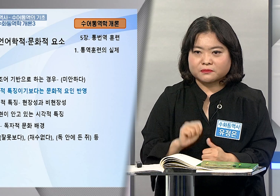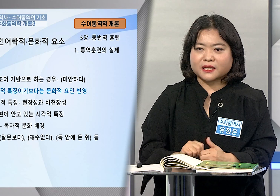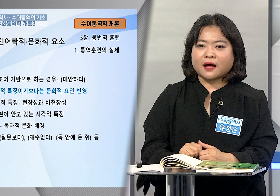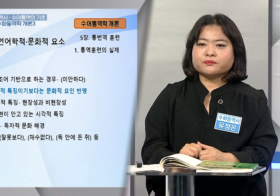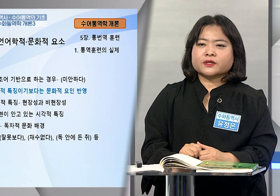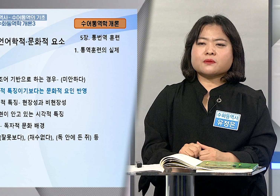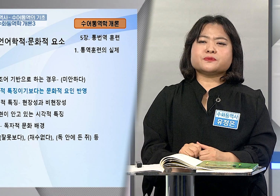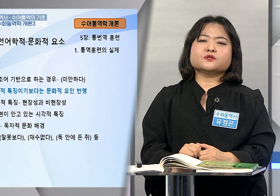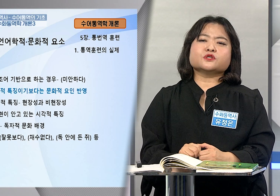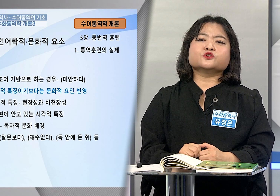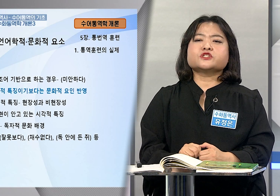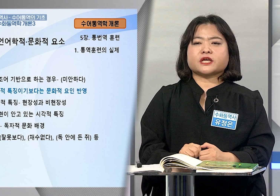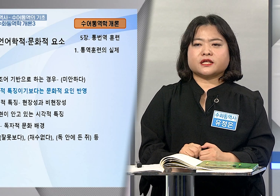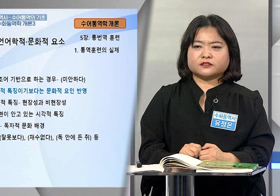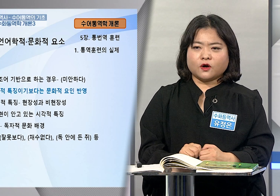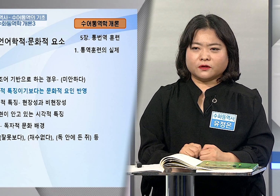영향입니다. 비유 체계는요.